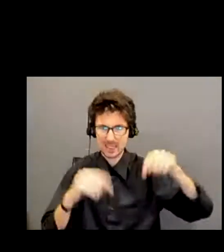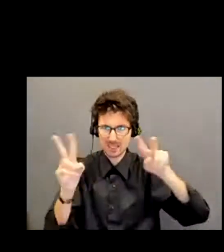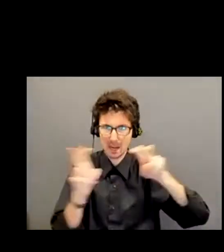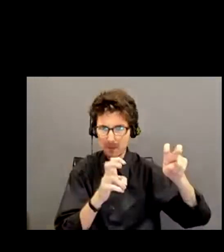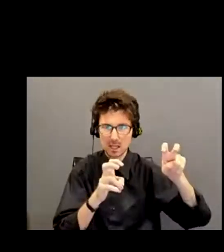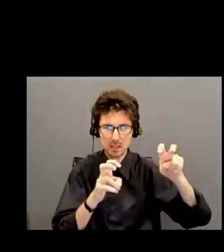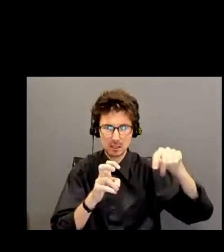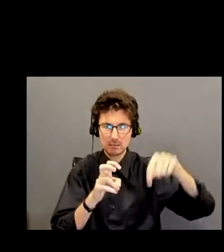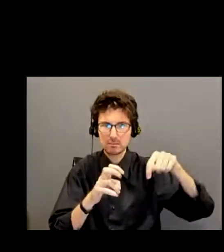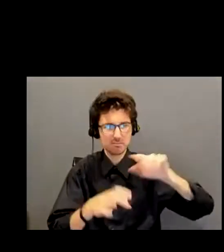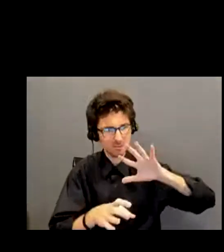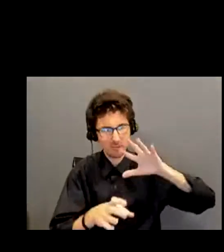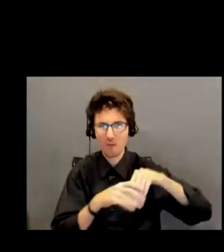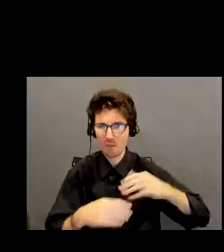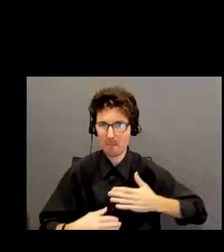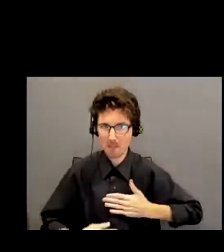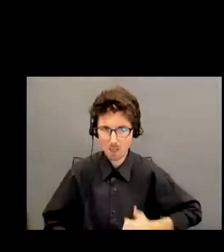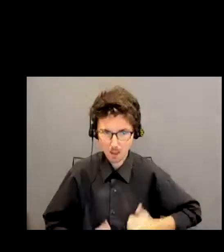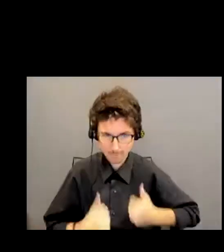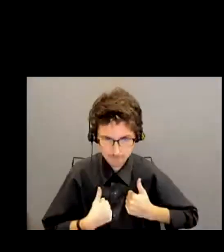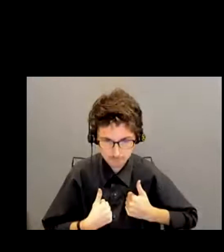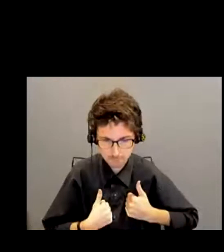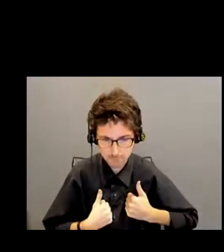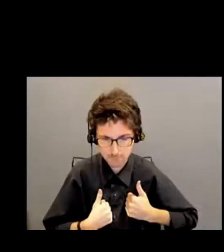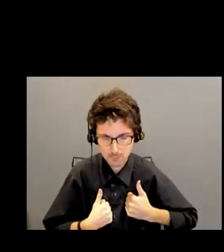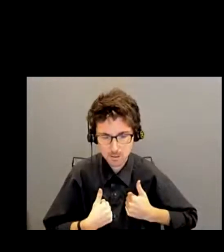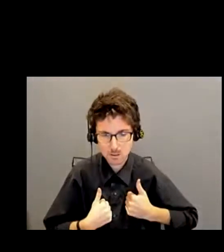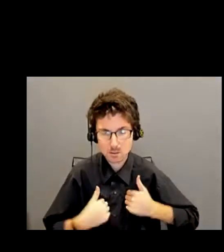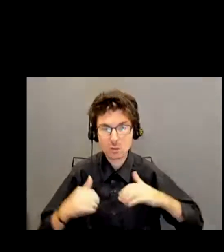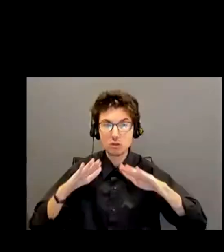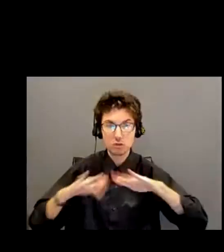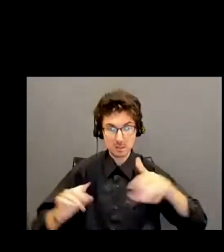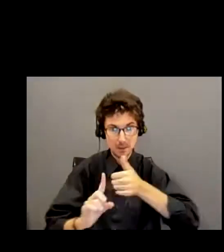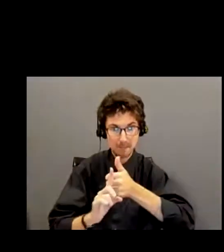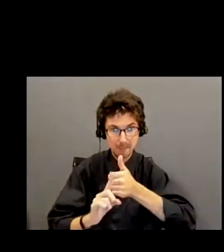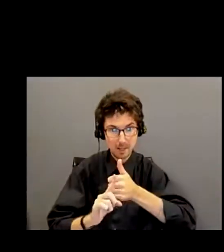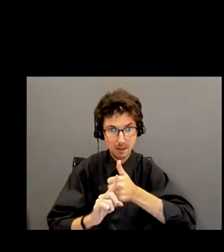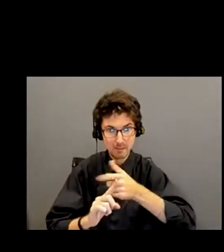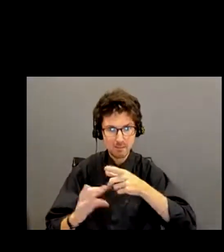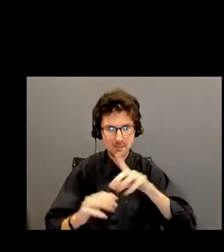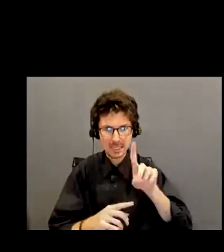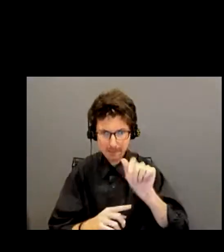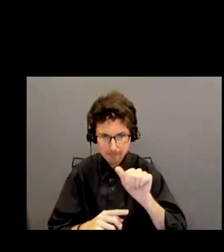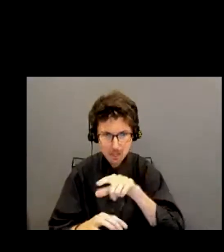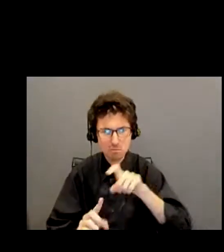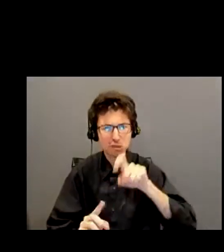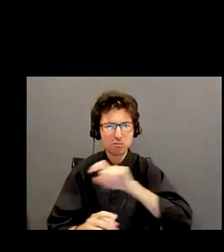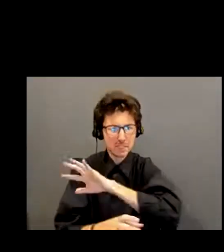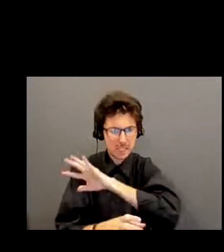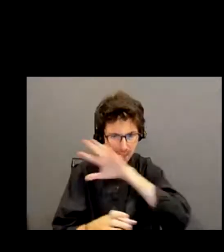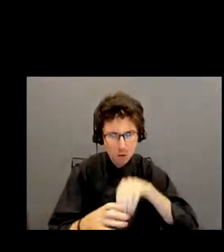handicapés devraient faire partie d'un système éducatif inclusif qui